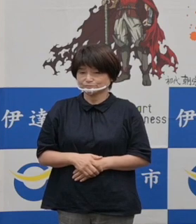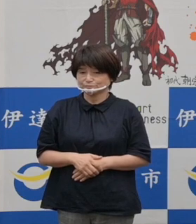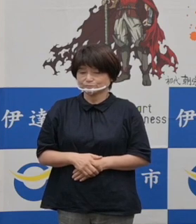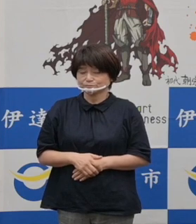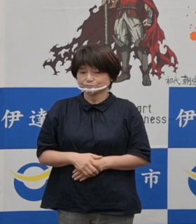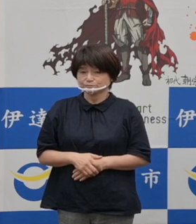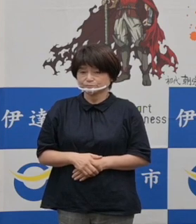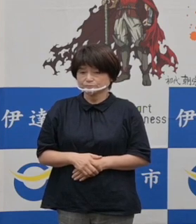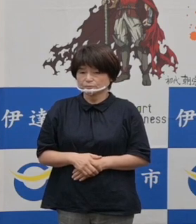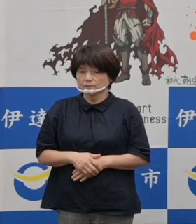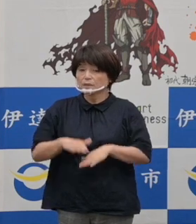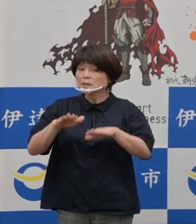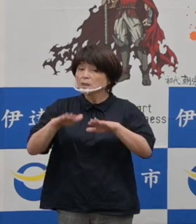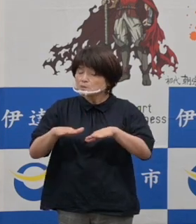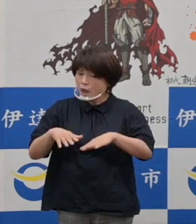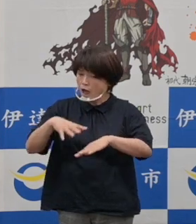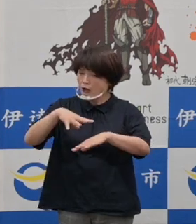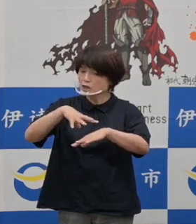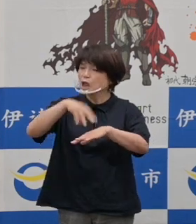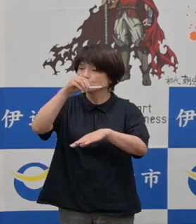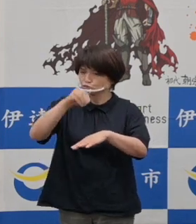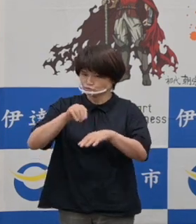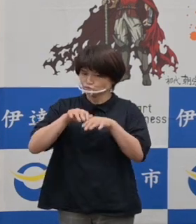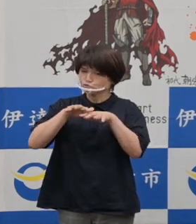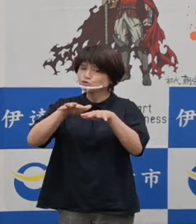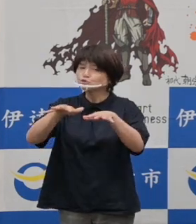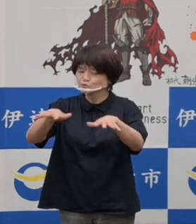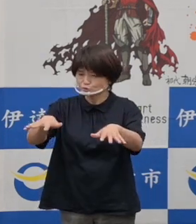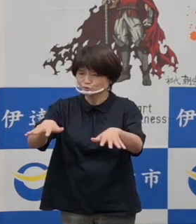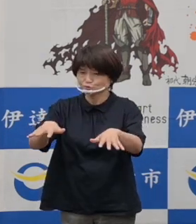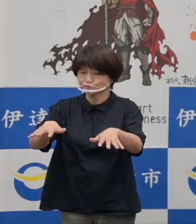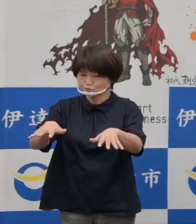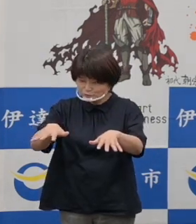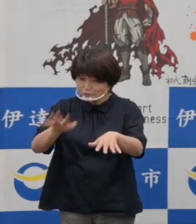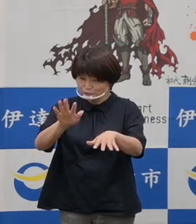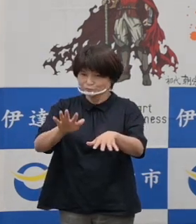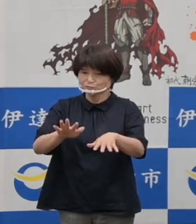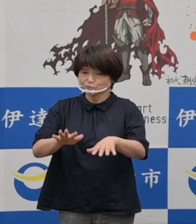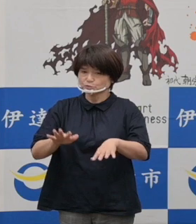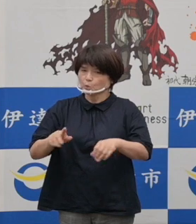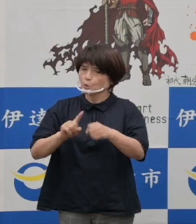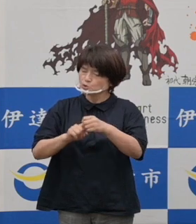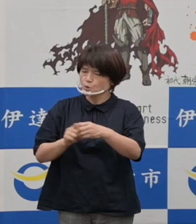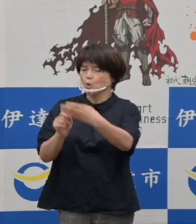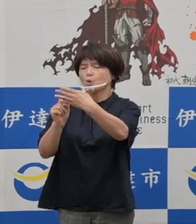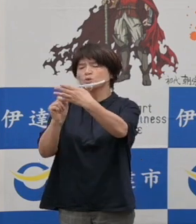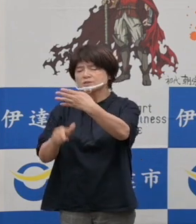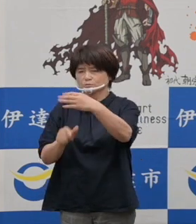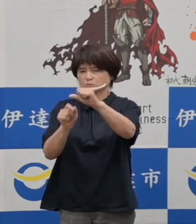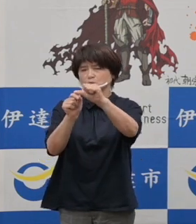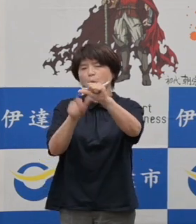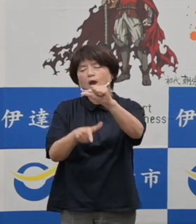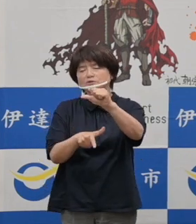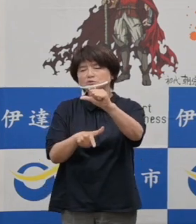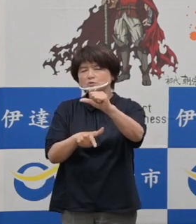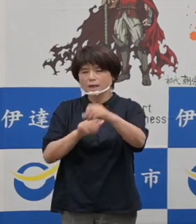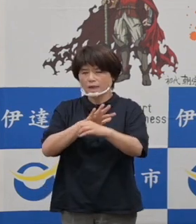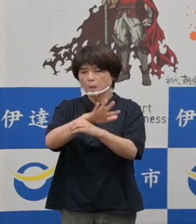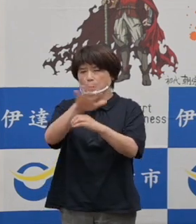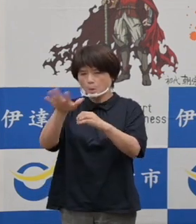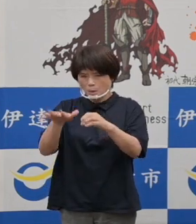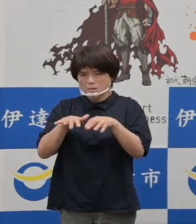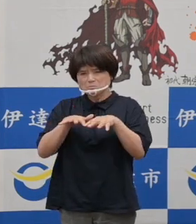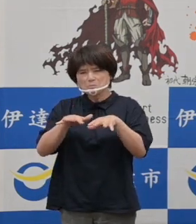ですね、現在キャンプブームということで、今年も4月5月についてはコロナの関係